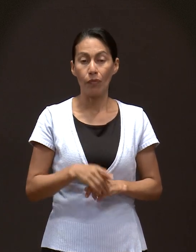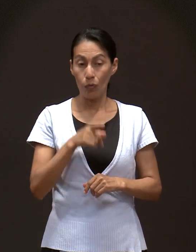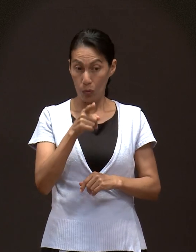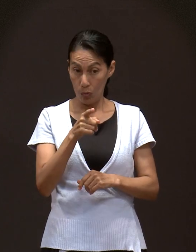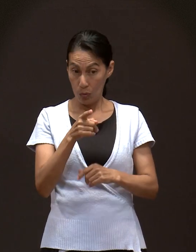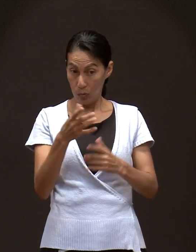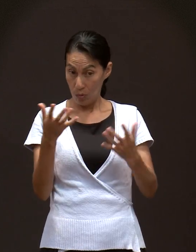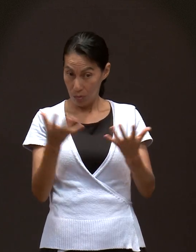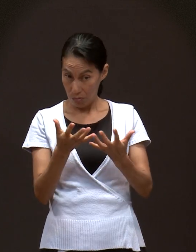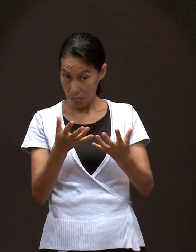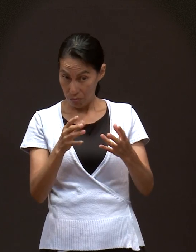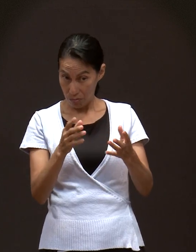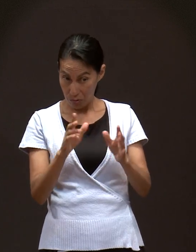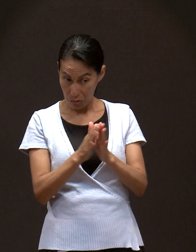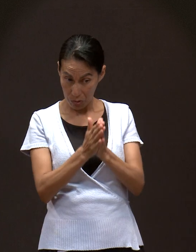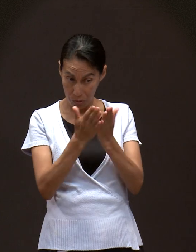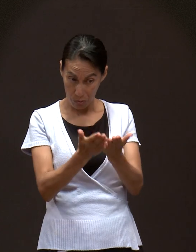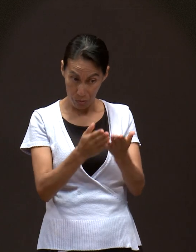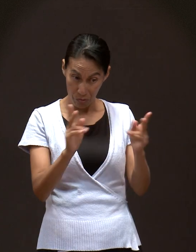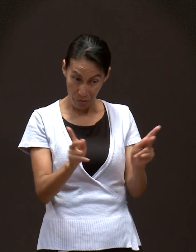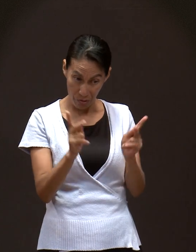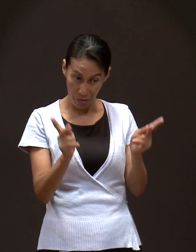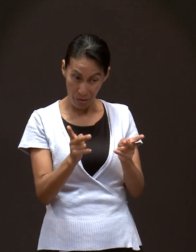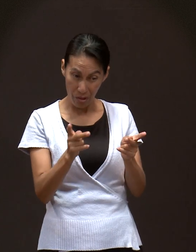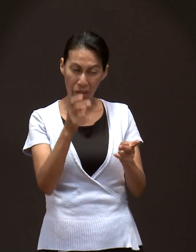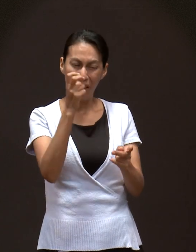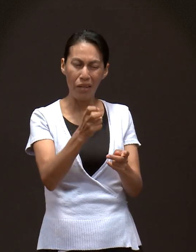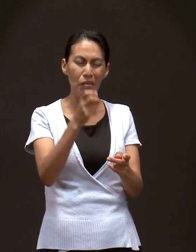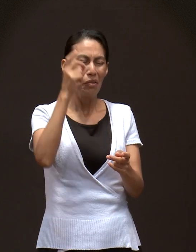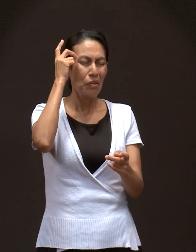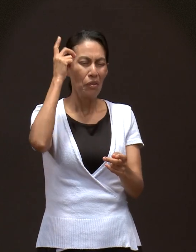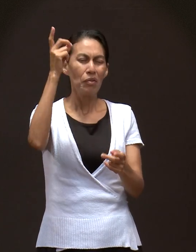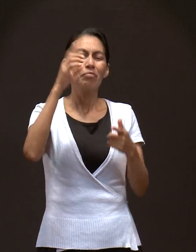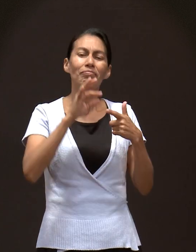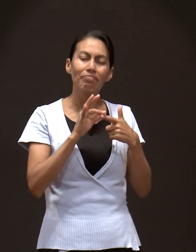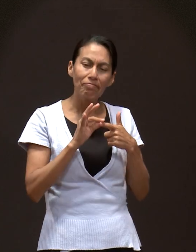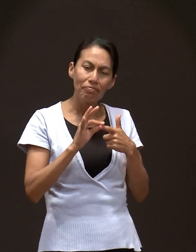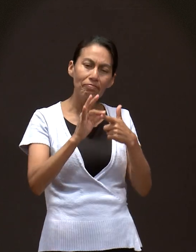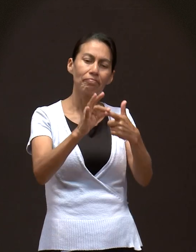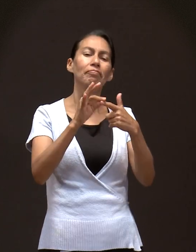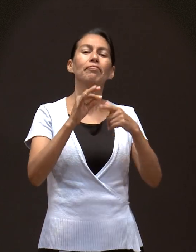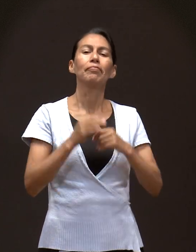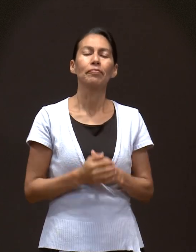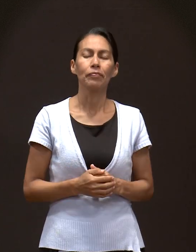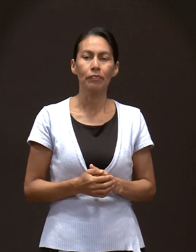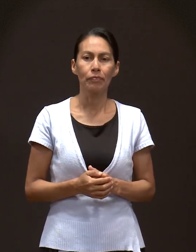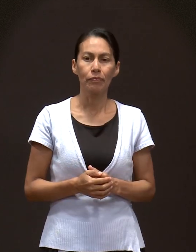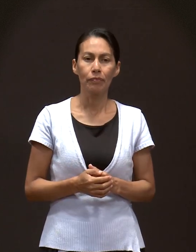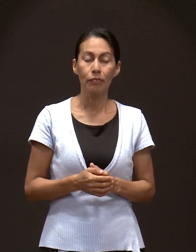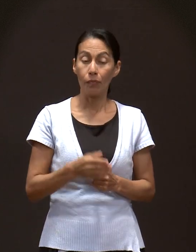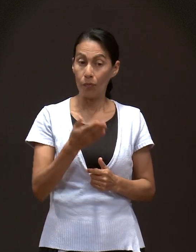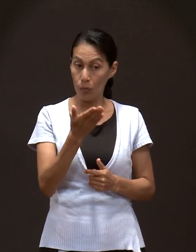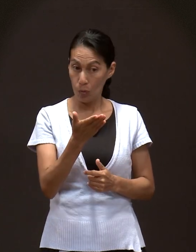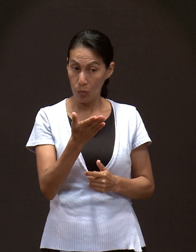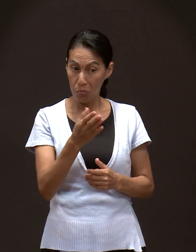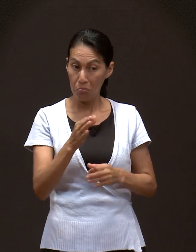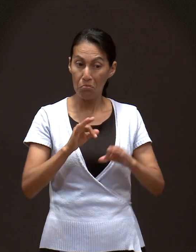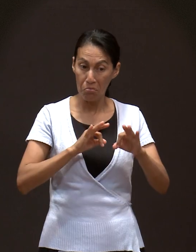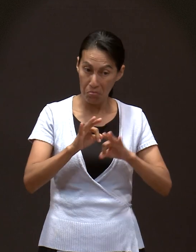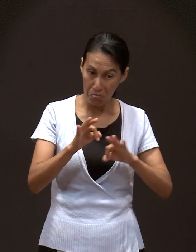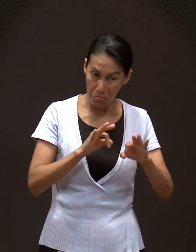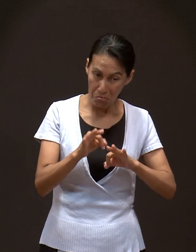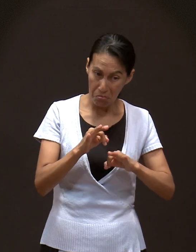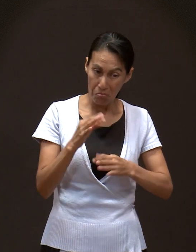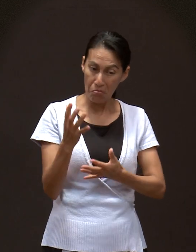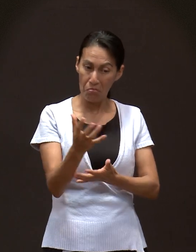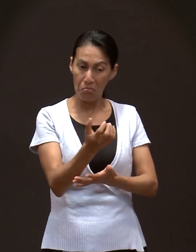Y esto que estás haciendo es realmente una obra de Dios. Porque estás